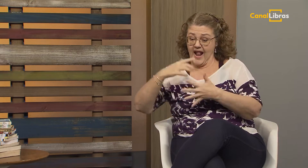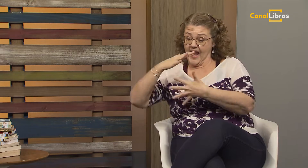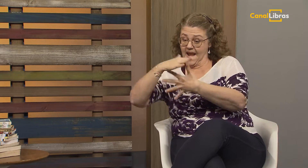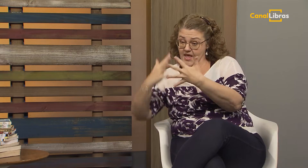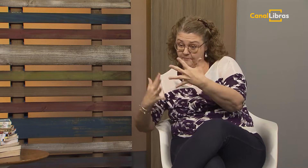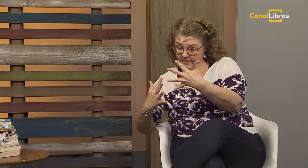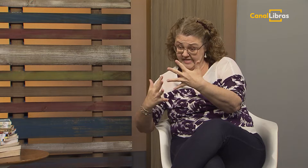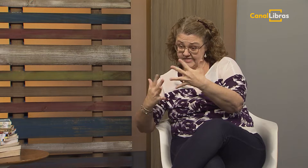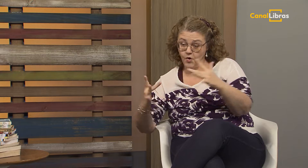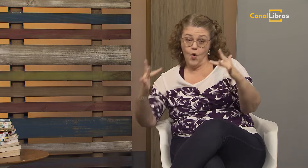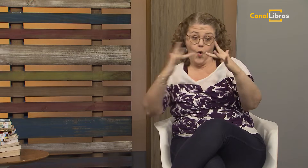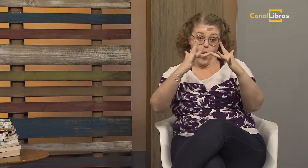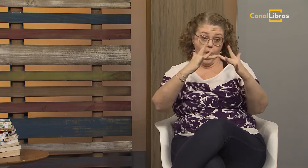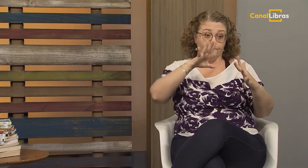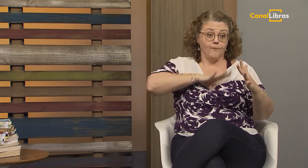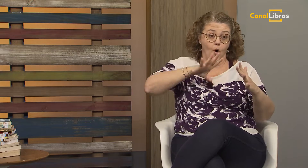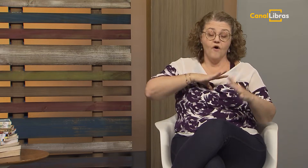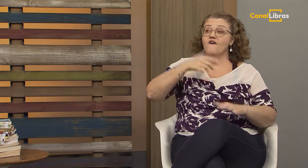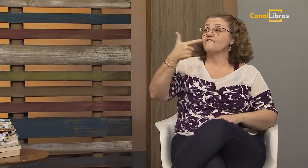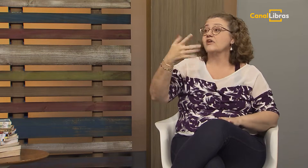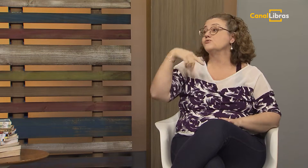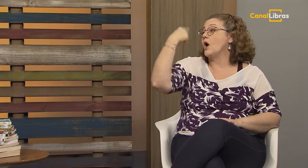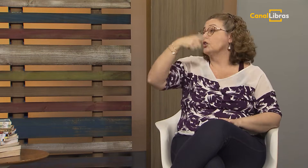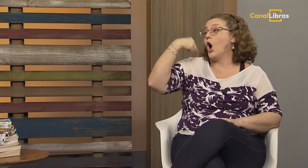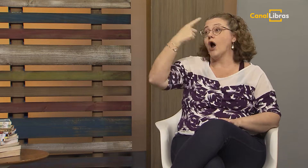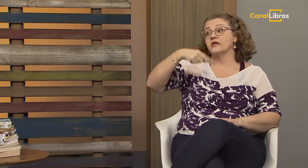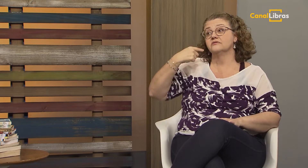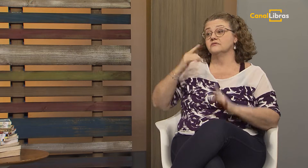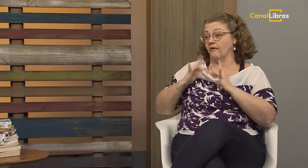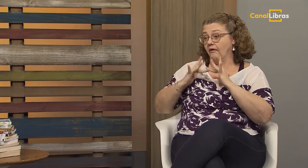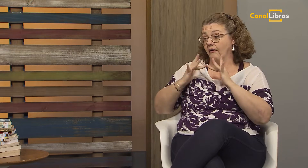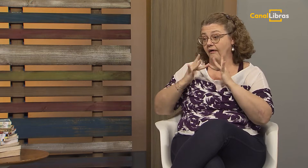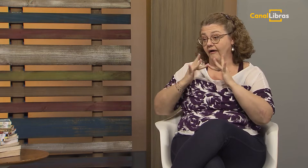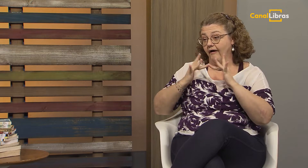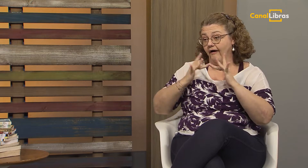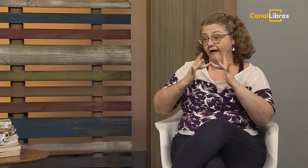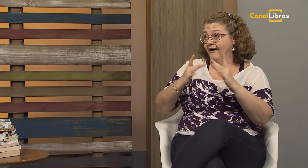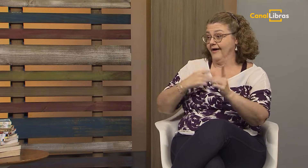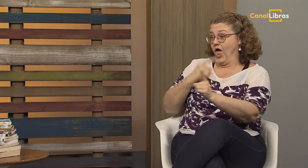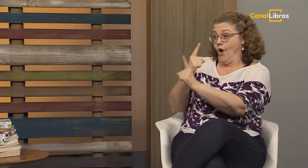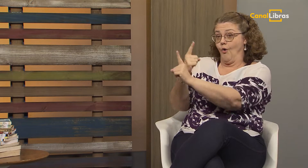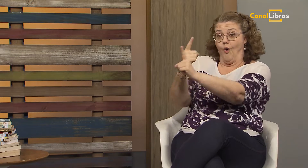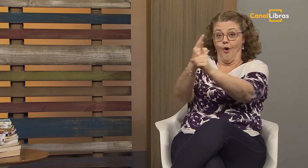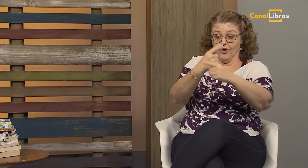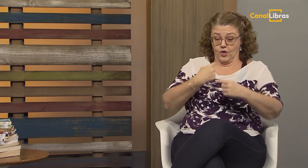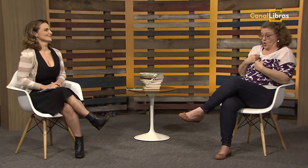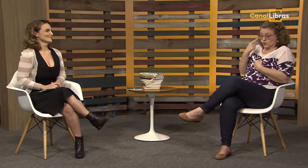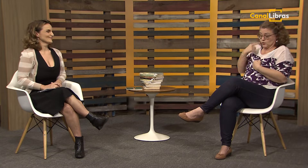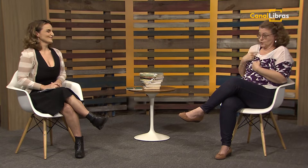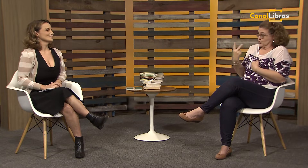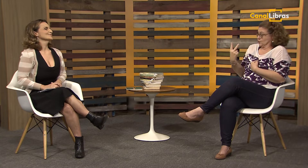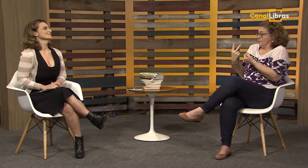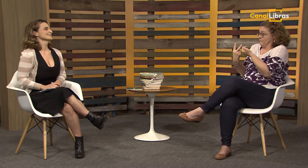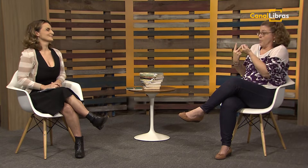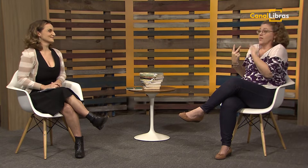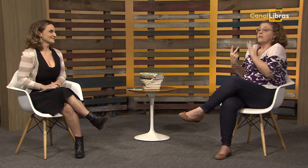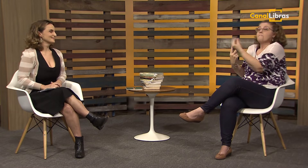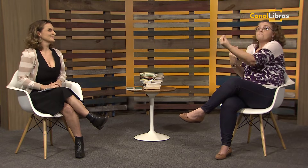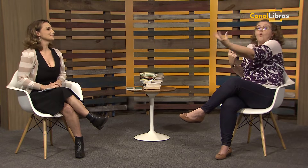R. Foram criados naturalmente, porque tinham contato durante 24 horas entre as duas línguas. Nessa interação